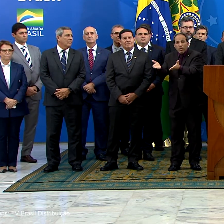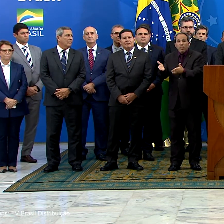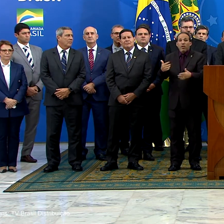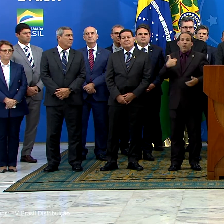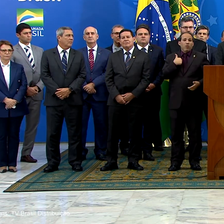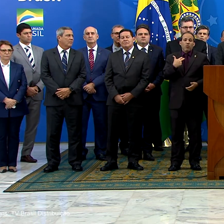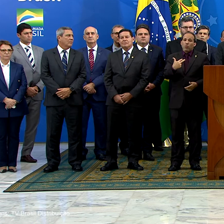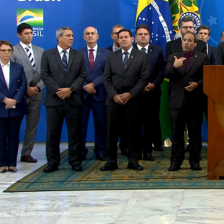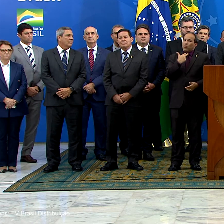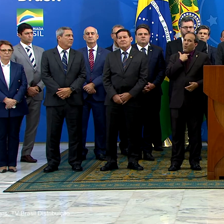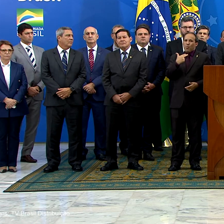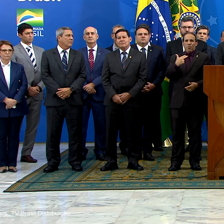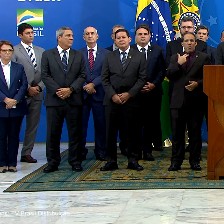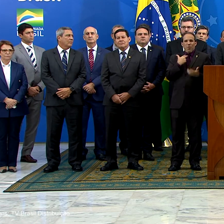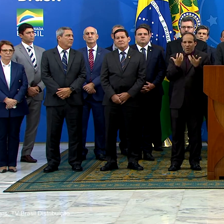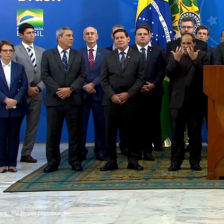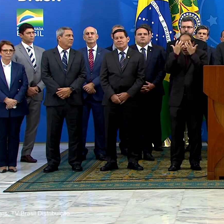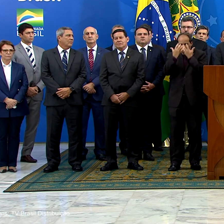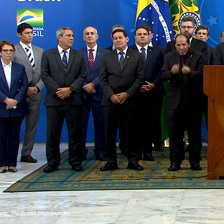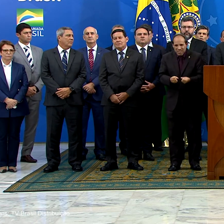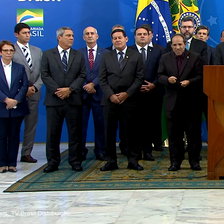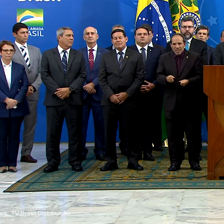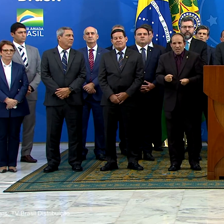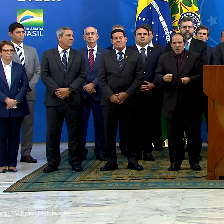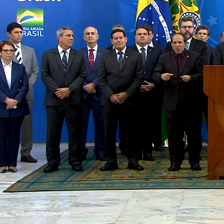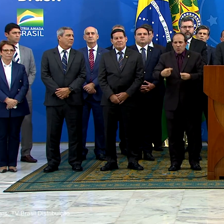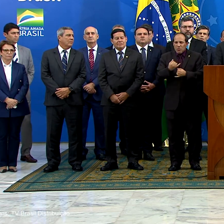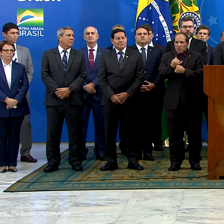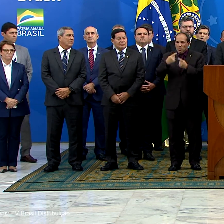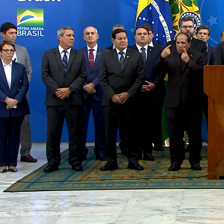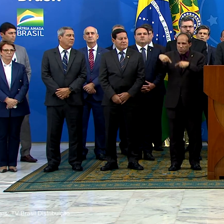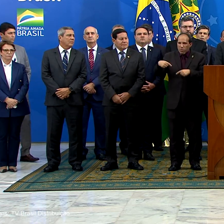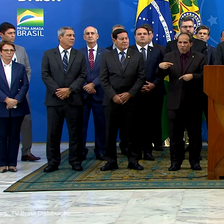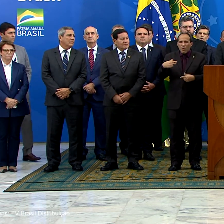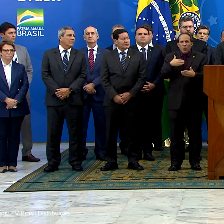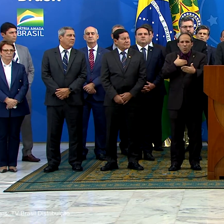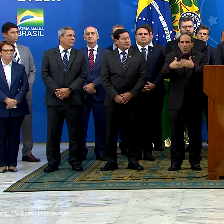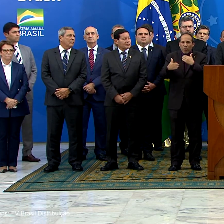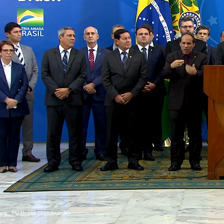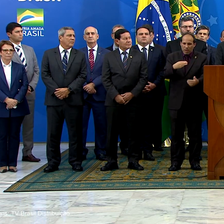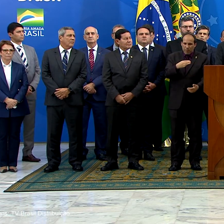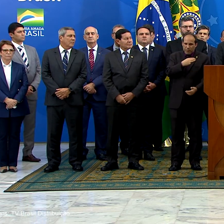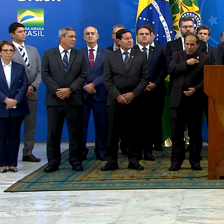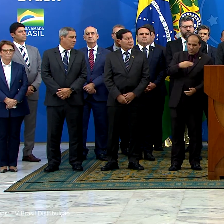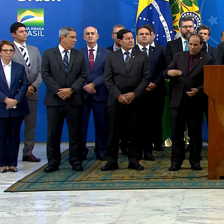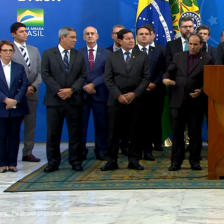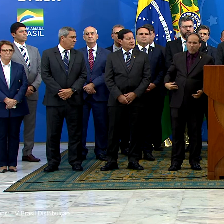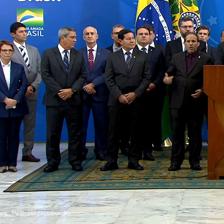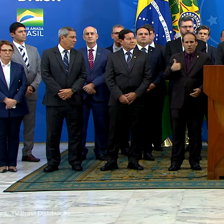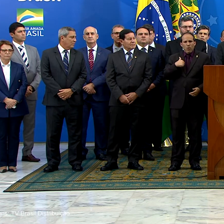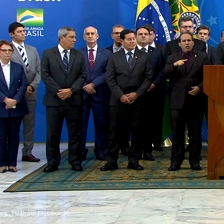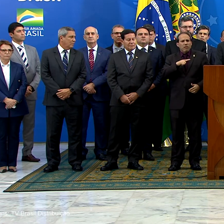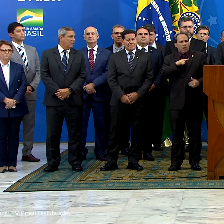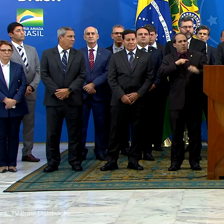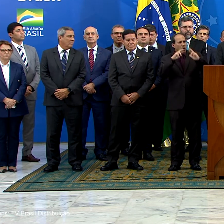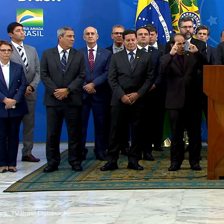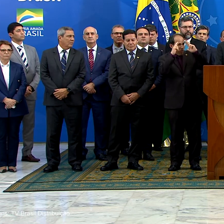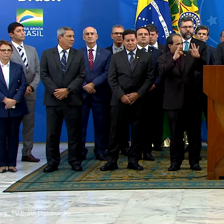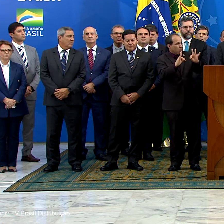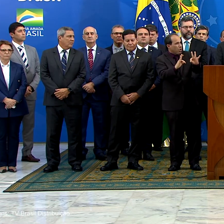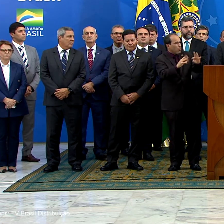autoridade confrontada por qualquer no início e assim como respeito a todos